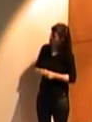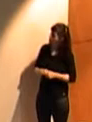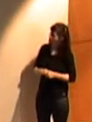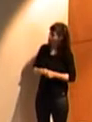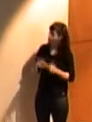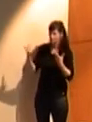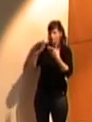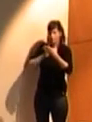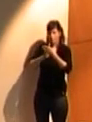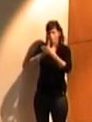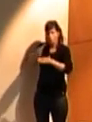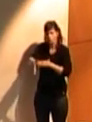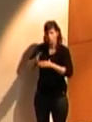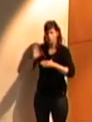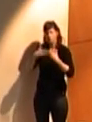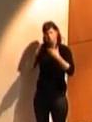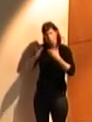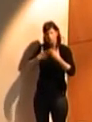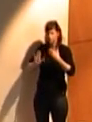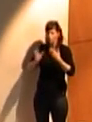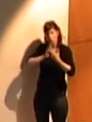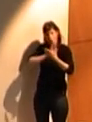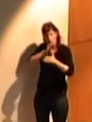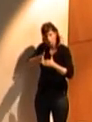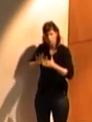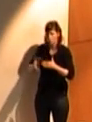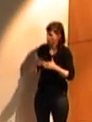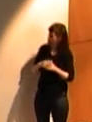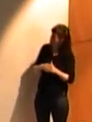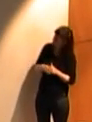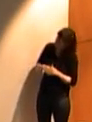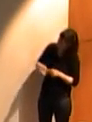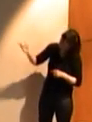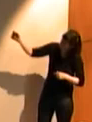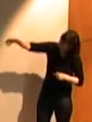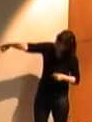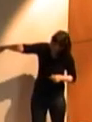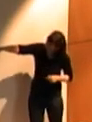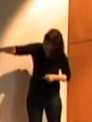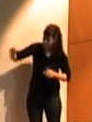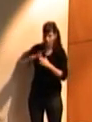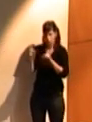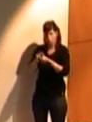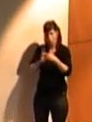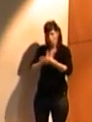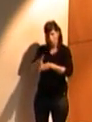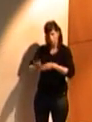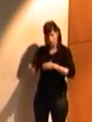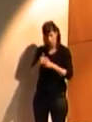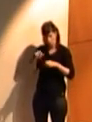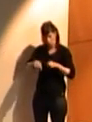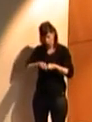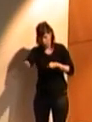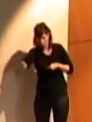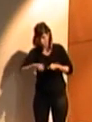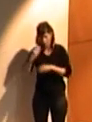enfin l'entrée plus précisément. Et ici également, comment est-ce qu'on entre dans un espace ? Est-ce qu'on devait avoir une porte ? Est-ce qu'on